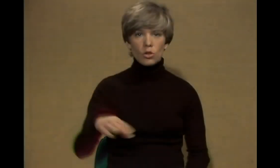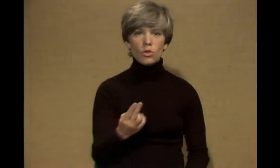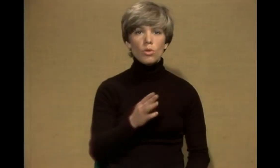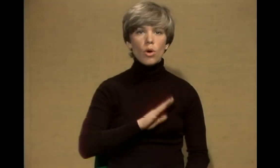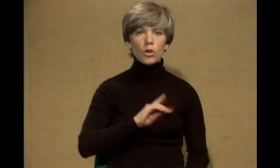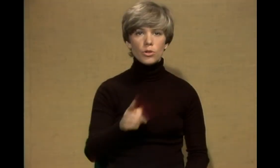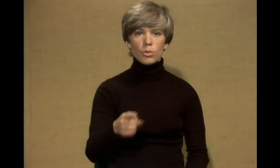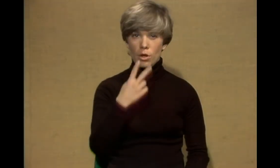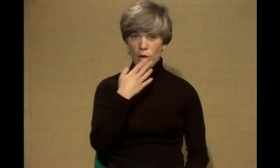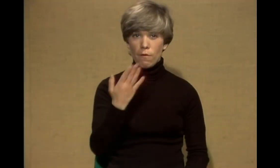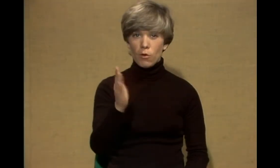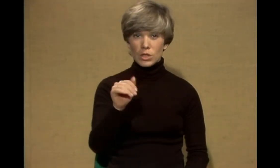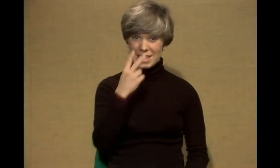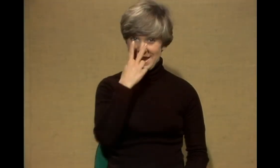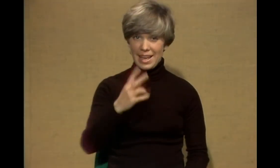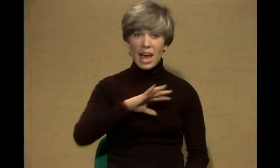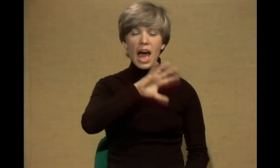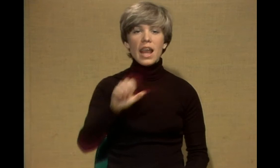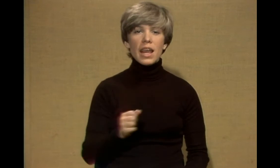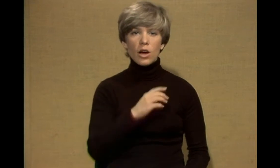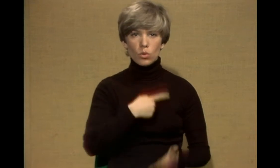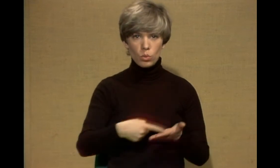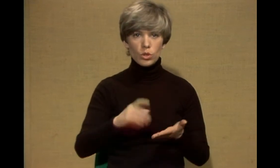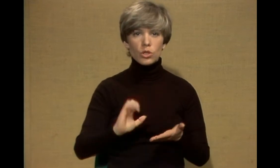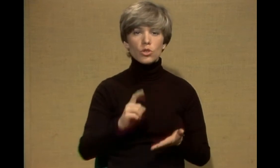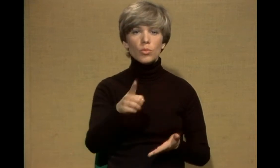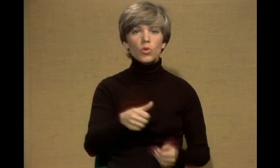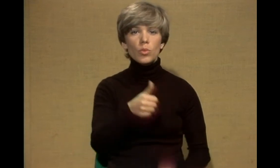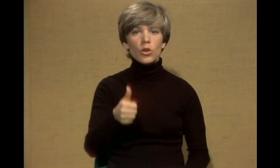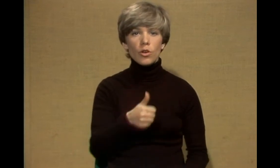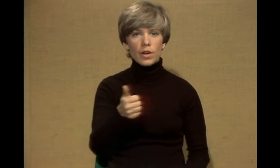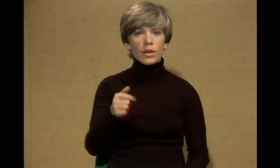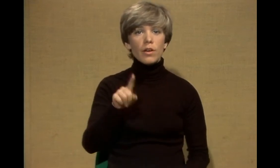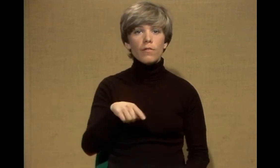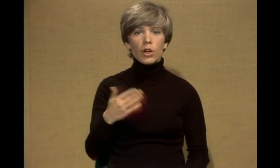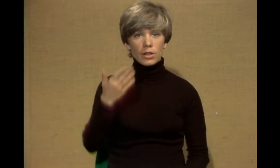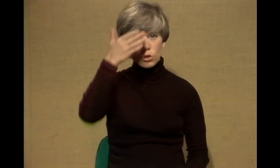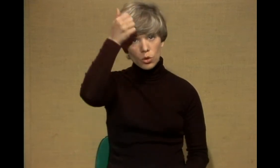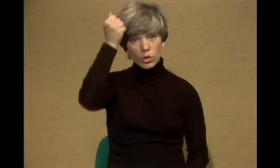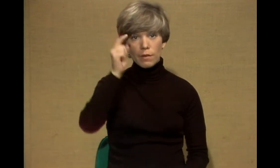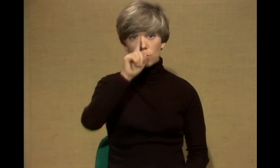Nu har du fått se alla ord som du behöver för att kunna förstå